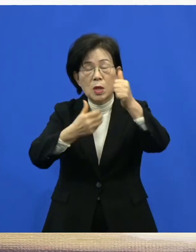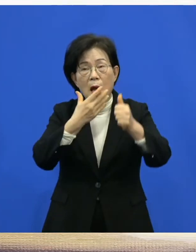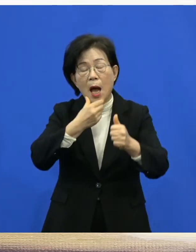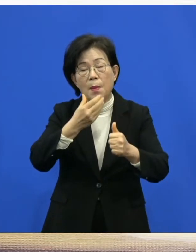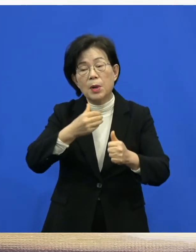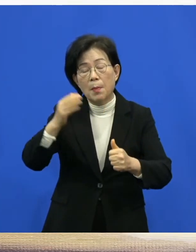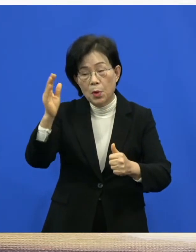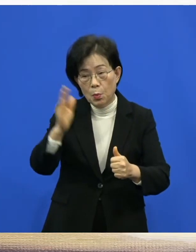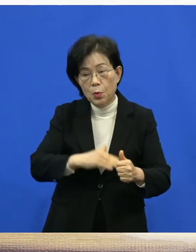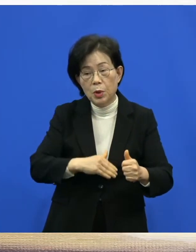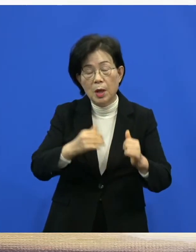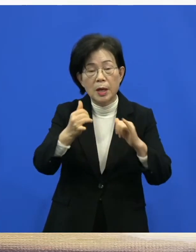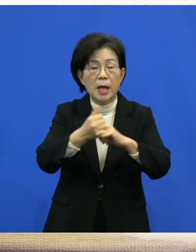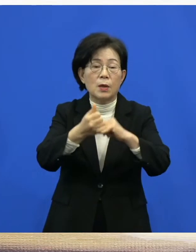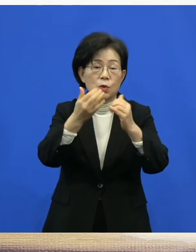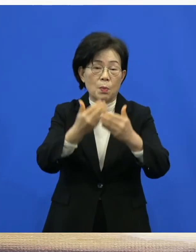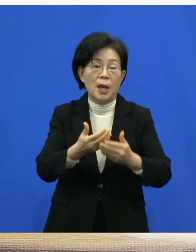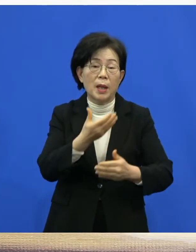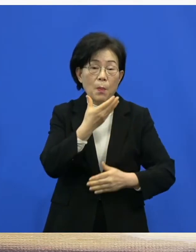아브라함에서부터 약속된 복이에요.